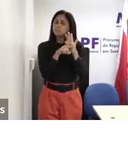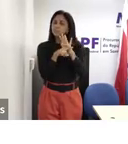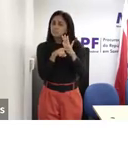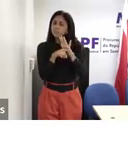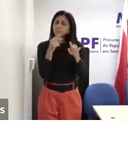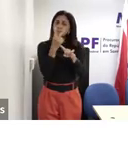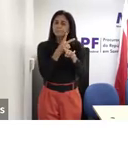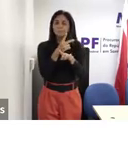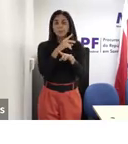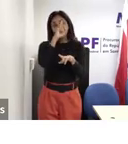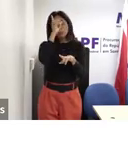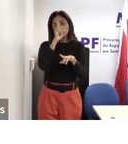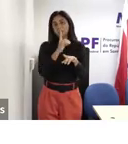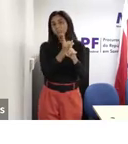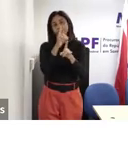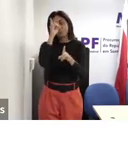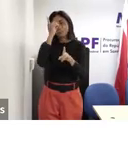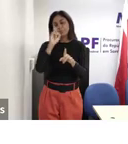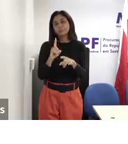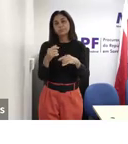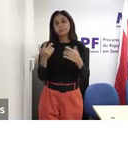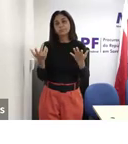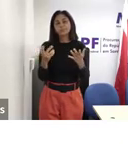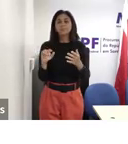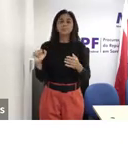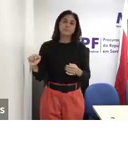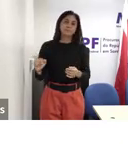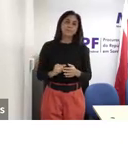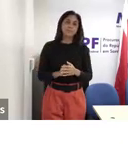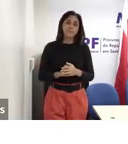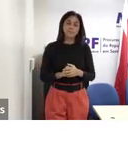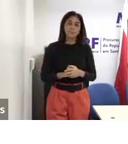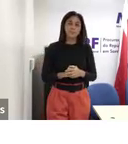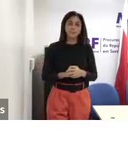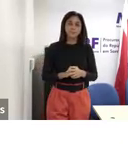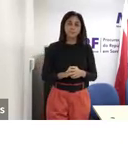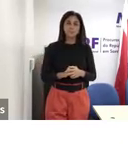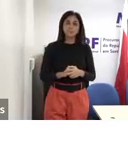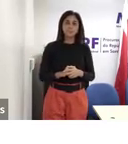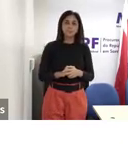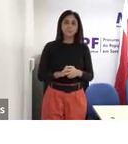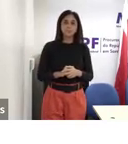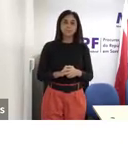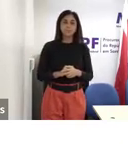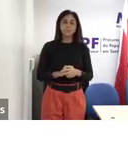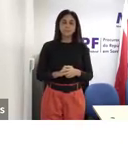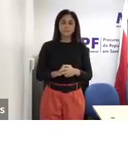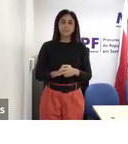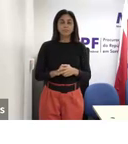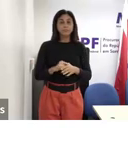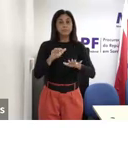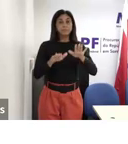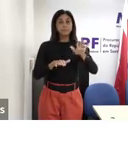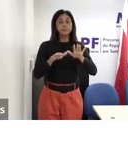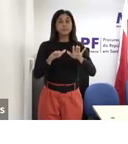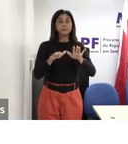jogos online ah mas aqui tem foto só de criança e adolescente Ah então tá tudo certo não deve ser nada não deve